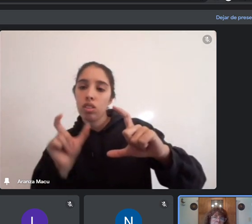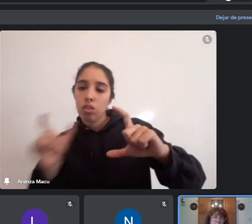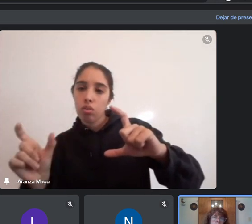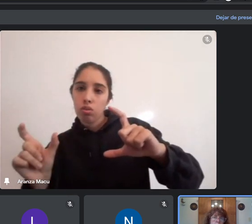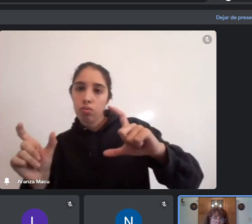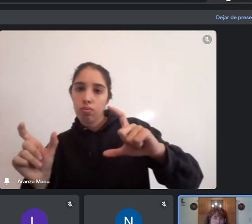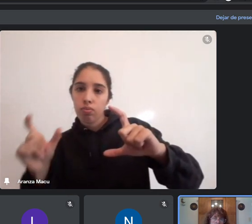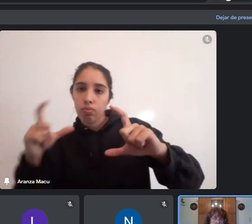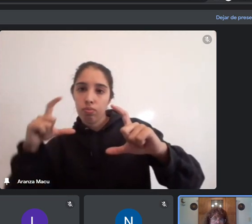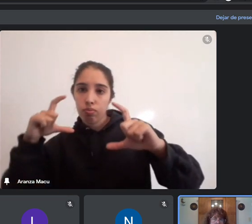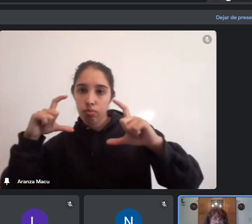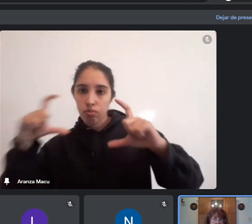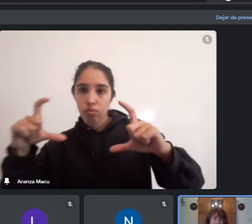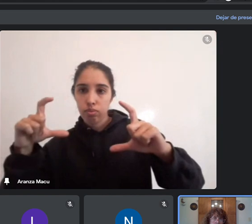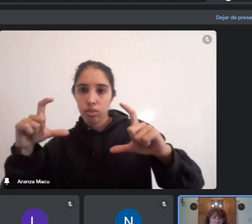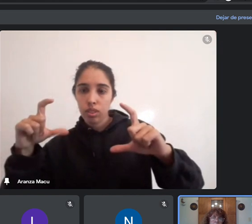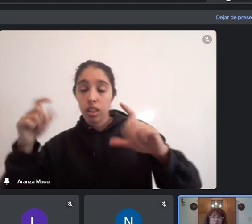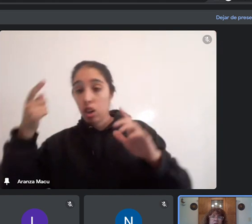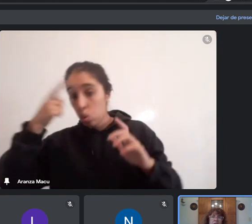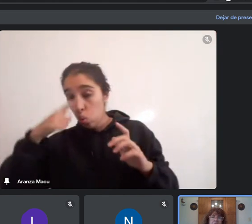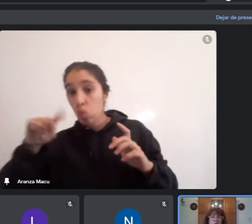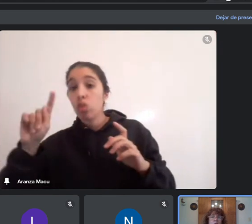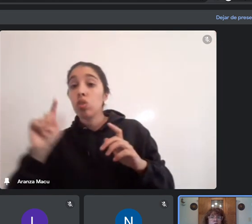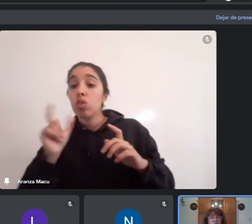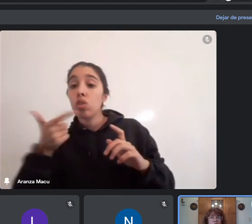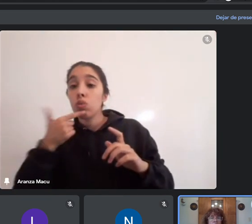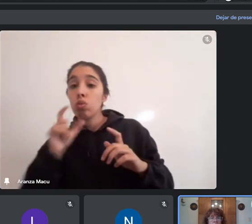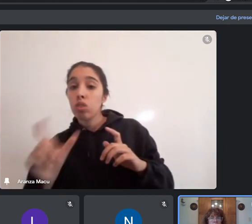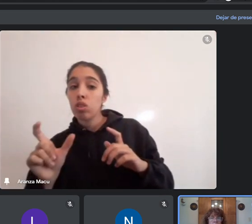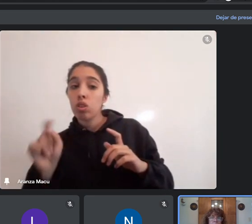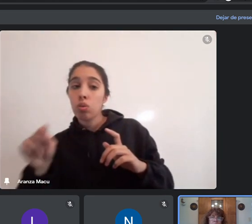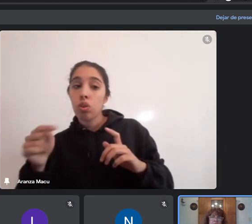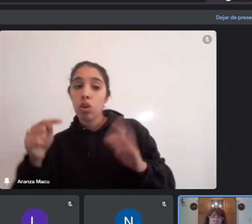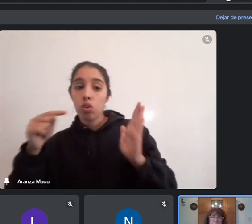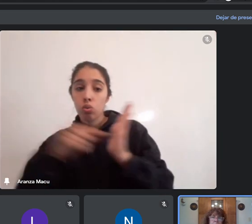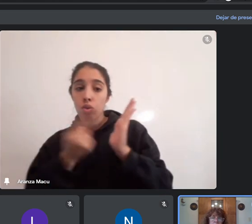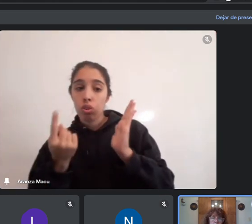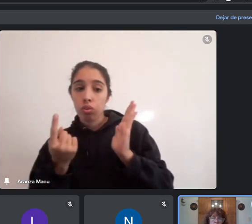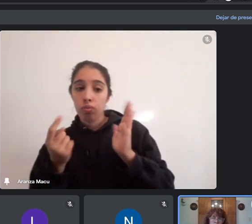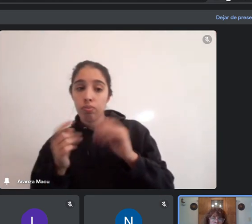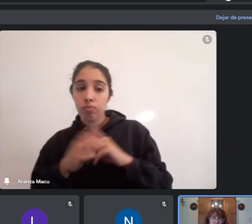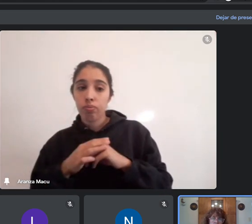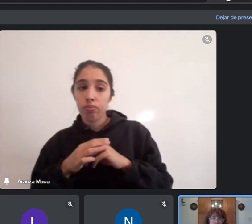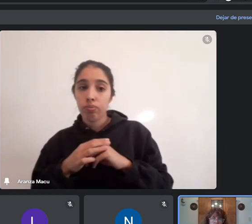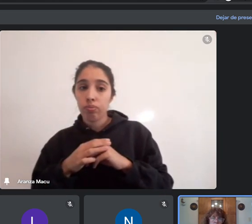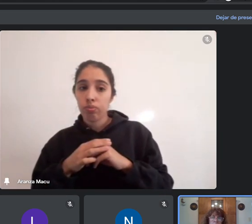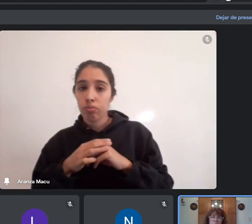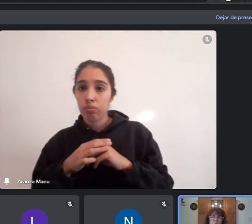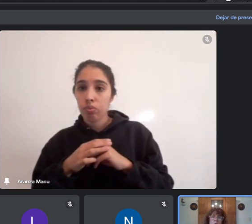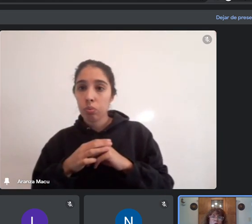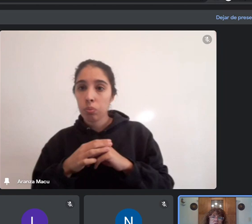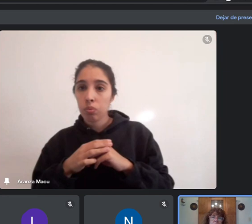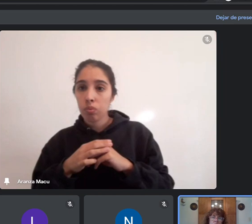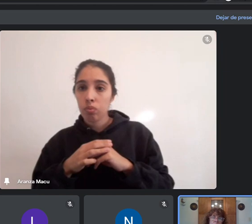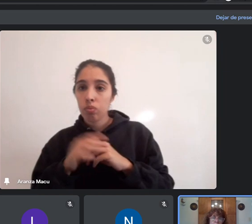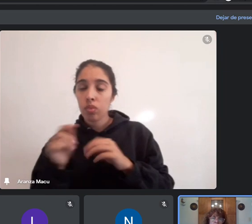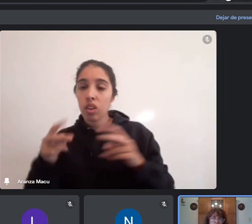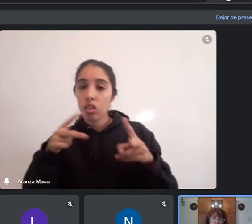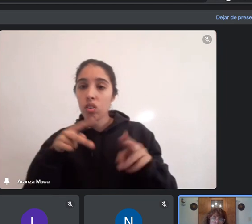núcleo. Ahí lo corto porque está el verbo. Luego tenemos otro